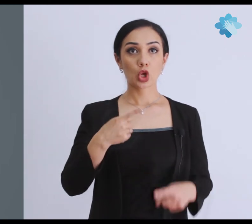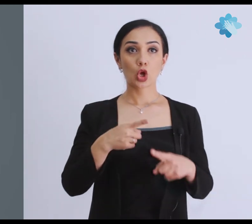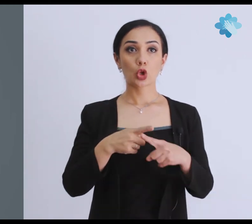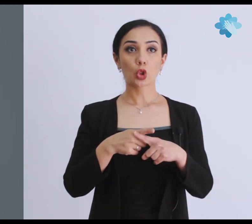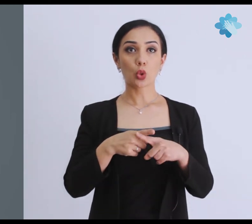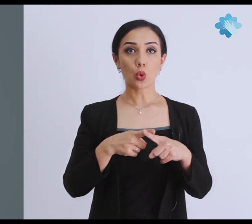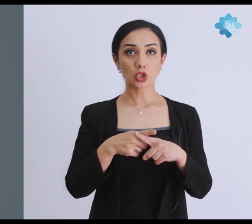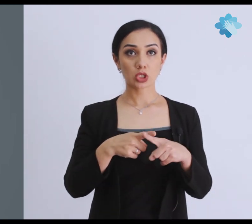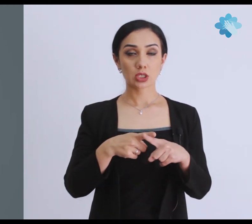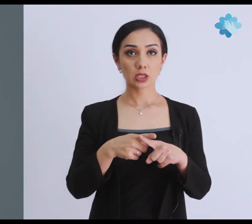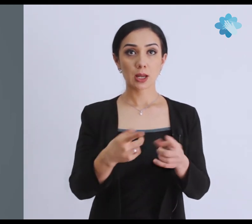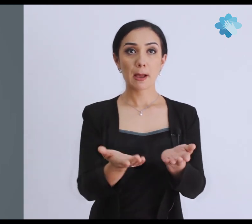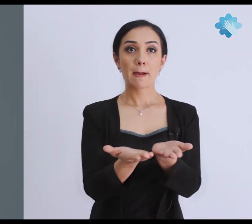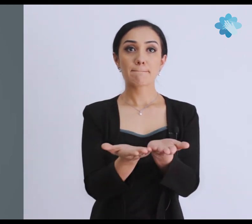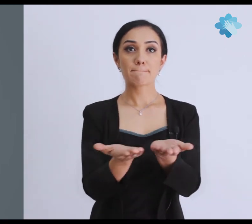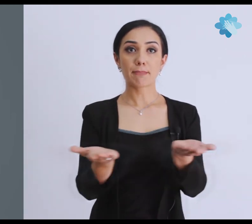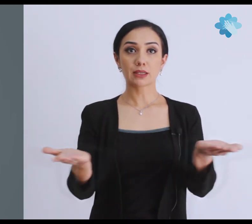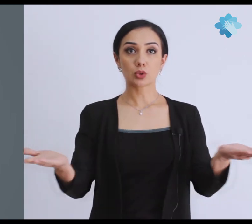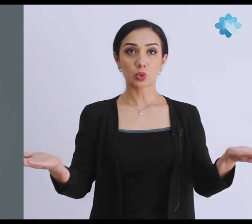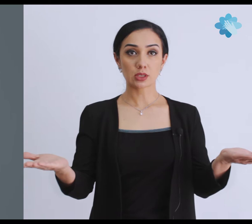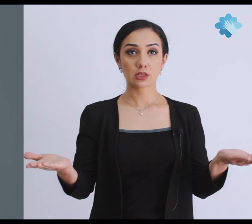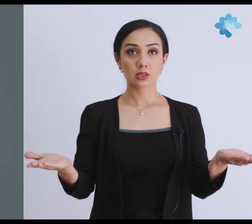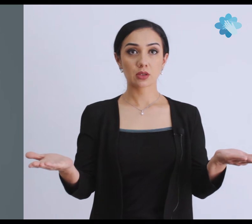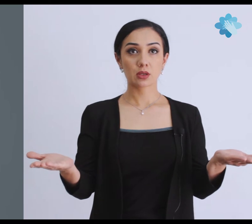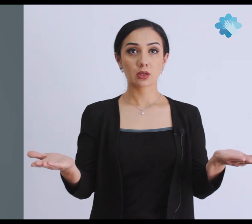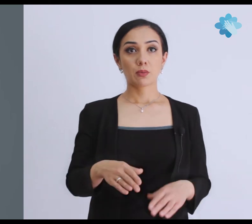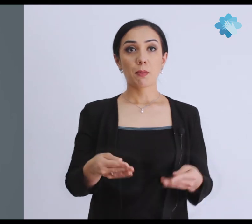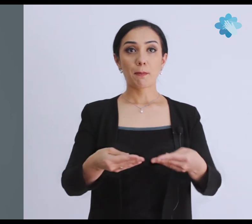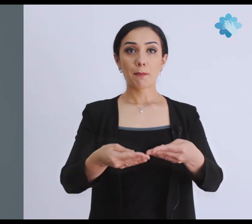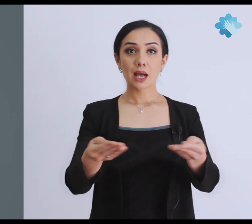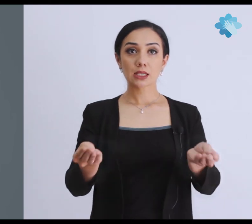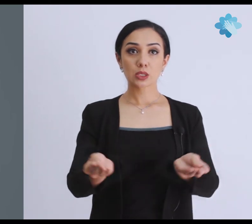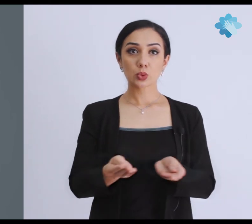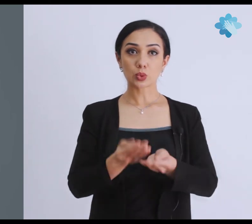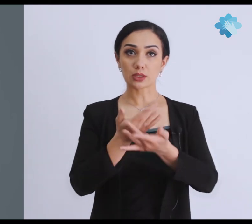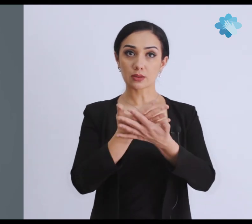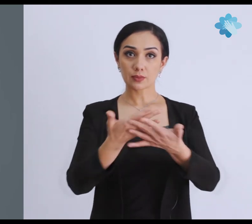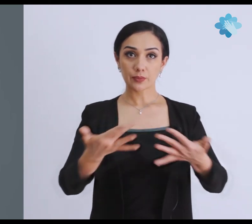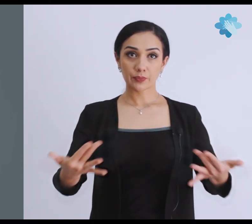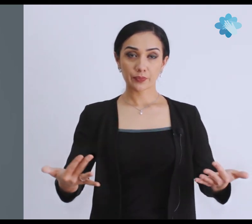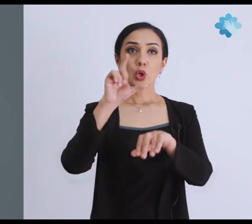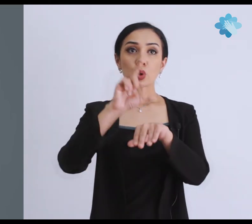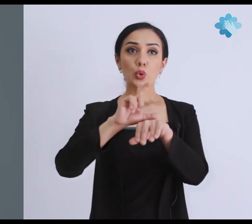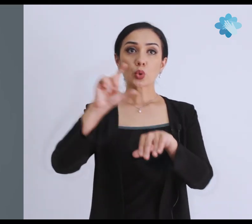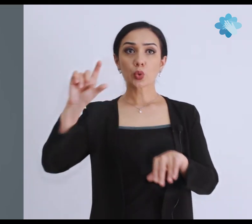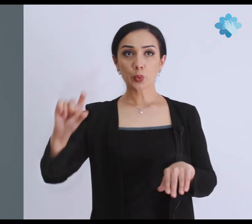нож поднос посуда рюмка